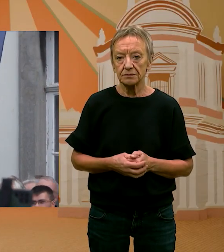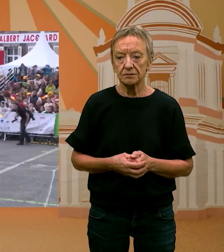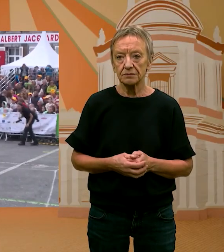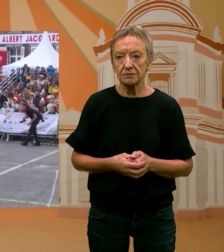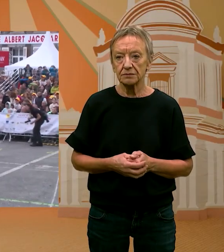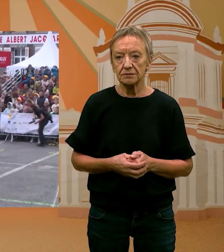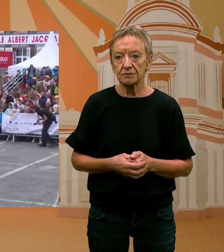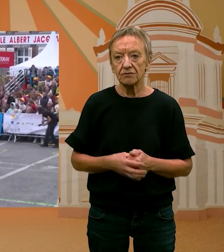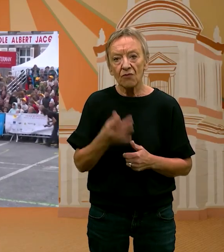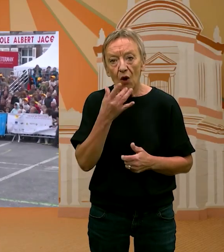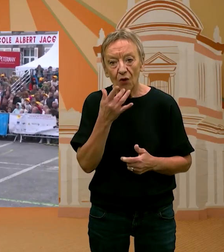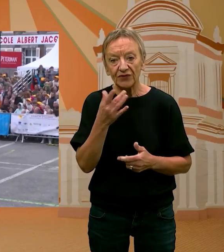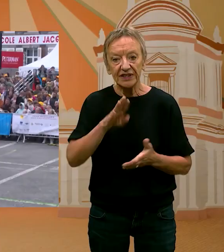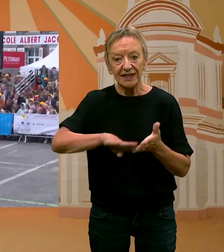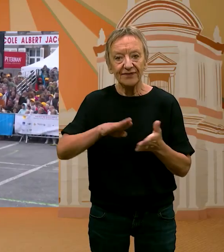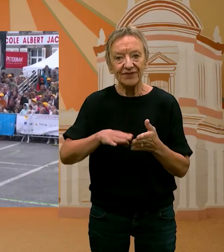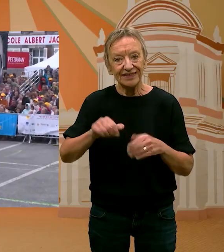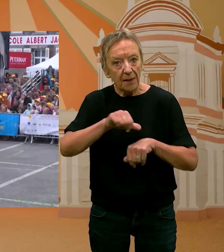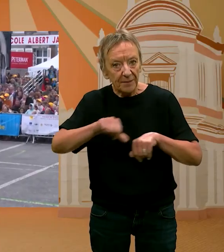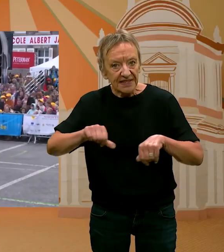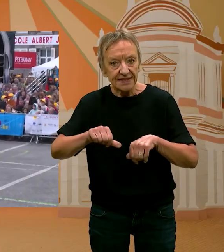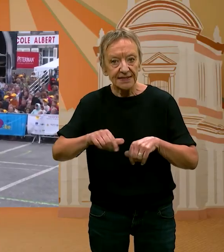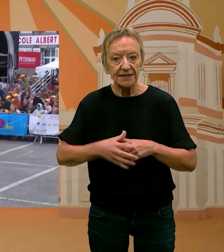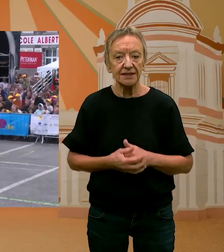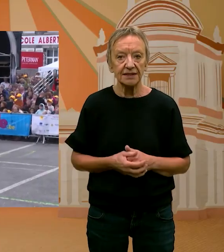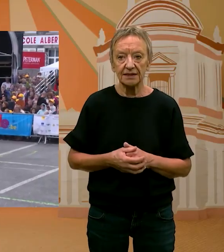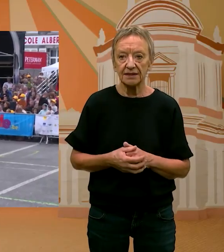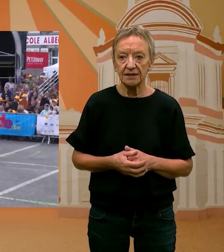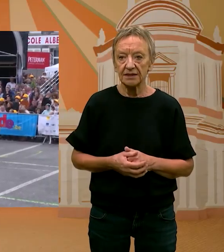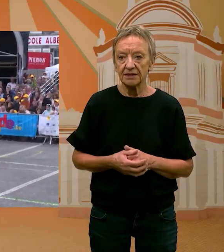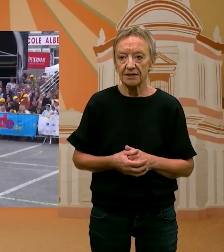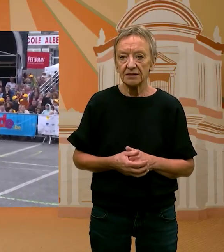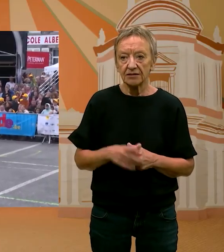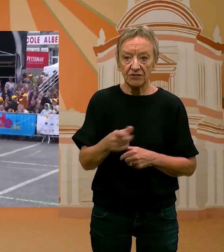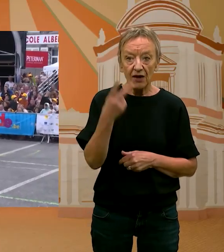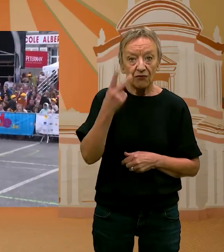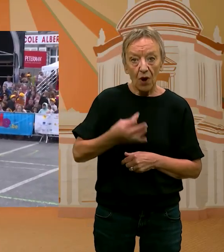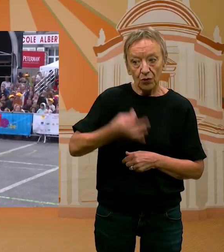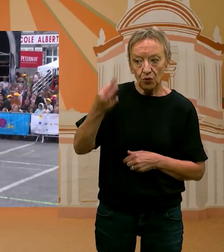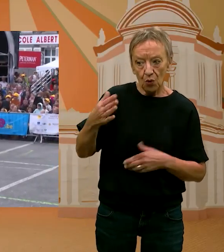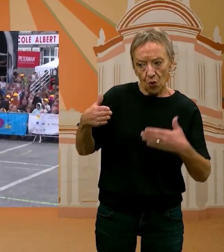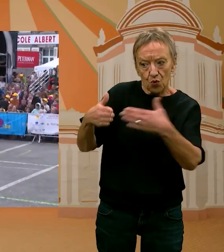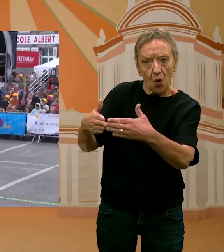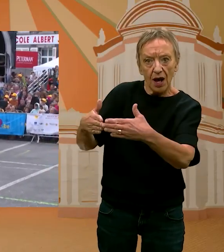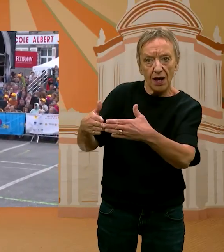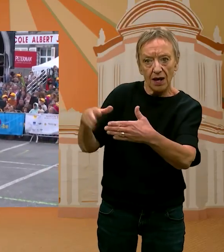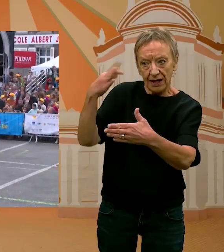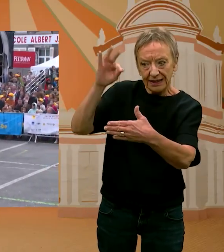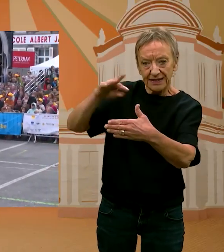y ait des blessés. Et donc Fred, il va faire en sorte que si ça reste trop longtemps dans le coin, d'un petit peu recentrer le combat